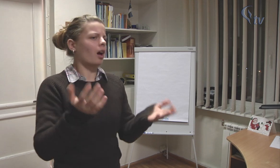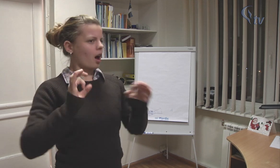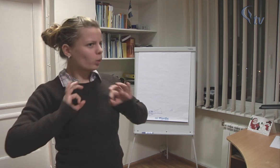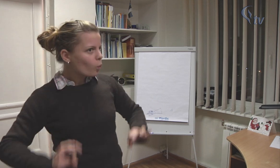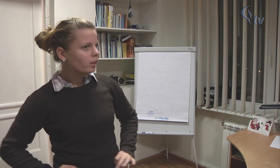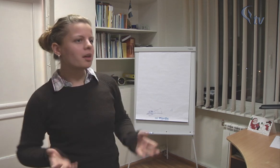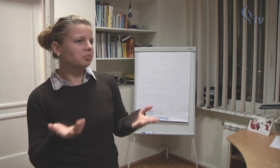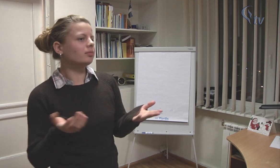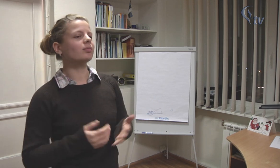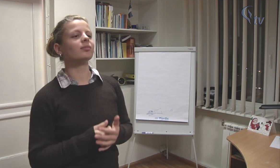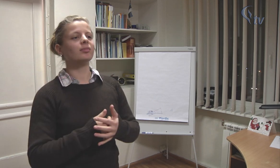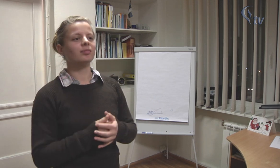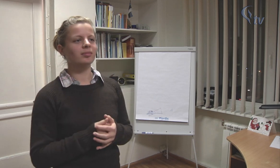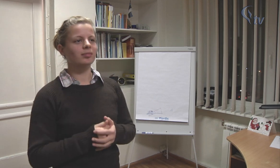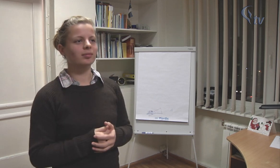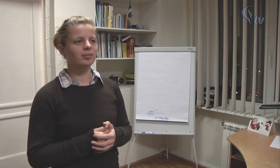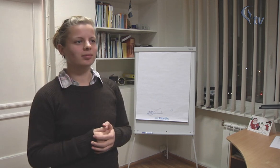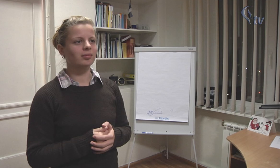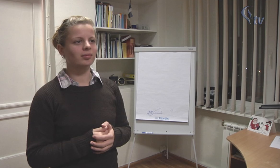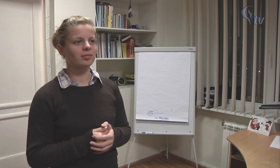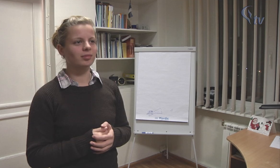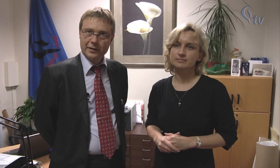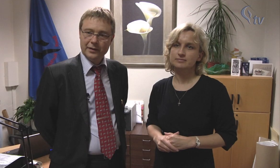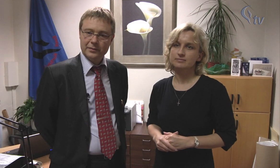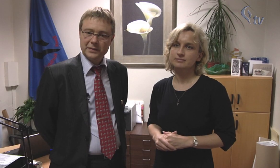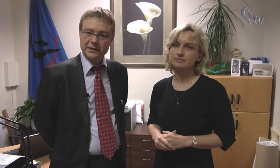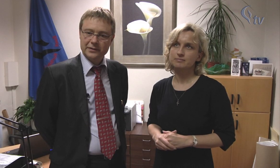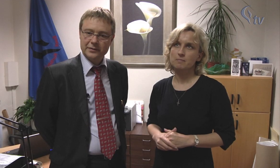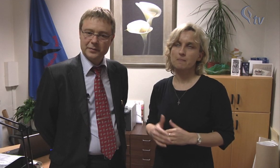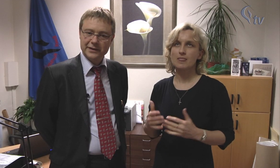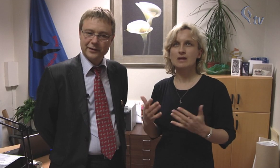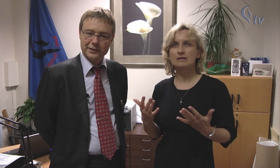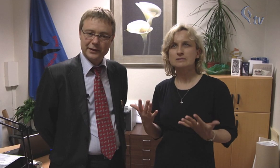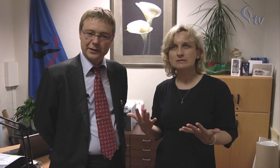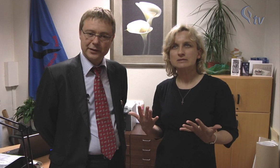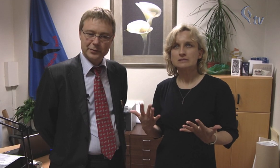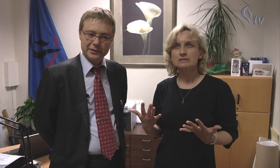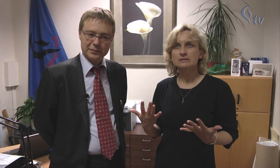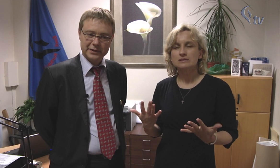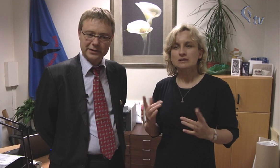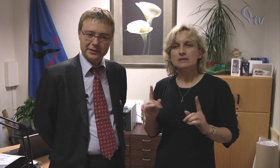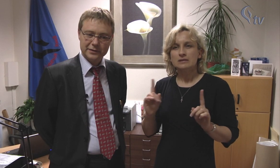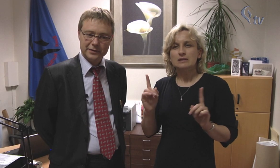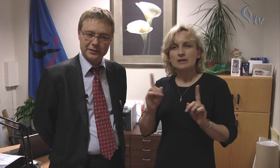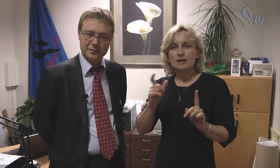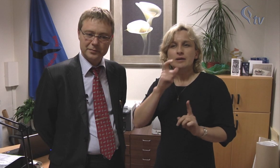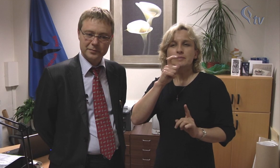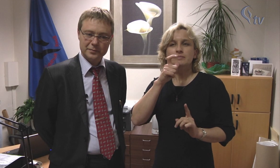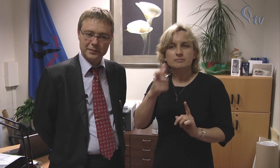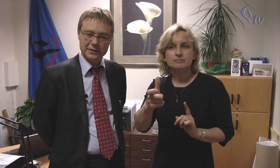abieluprobleemid, kinnisvaraga seotud probleemid? Jah, mis siin saate ka enamus asju, mis